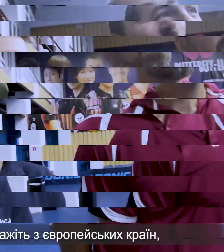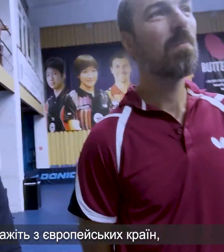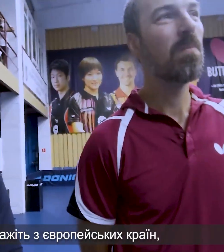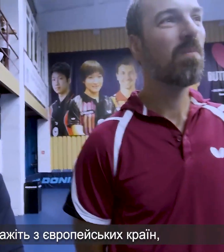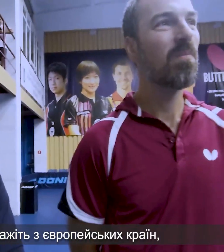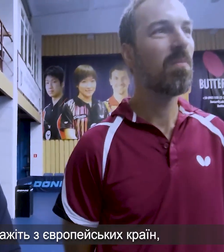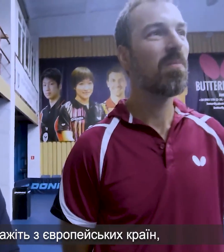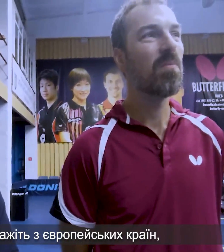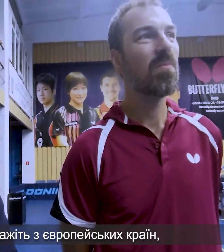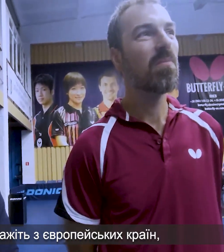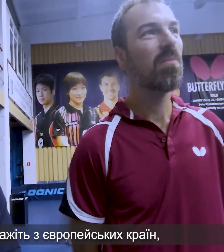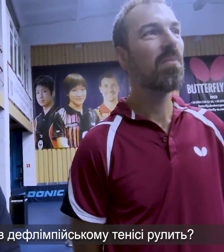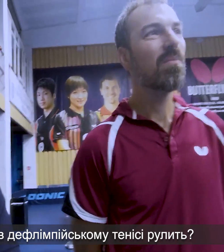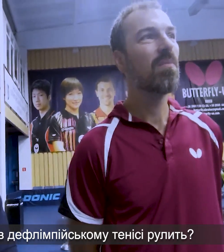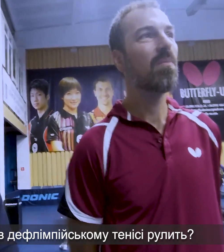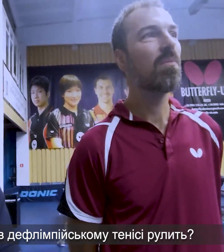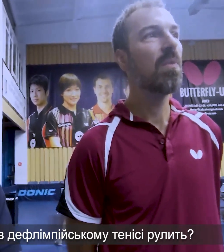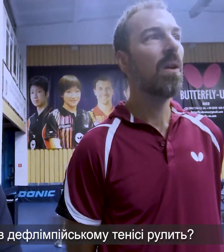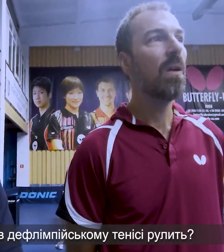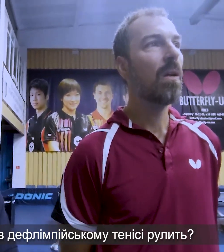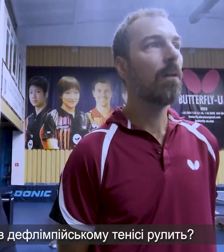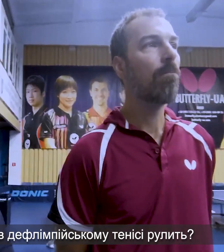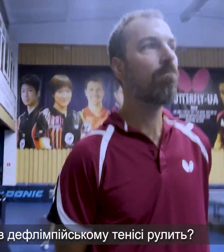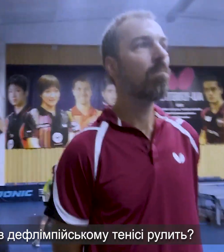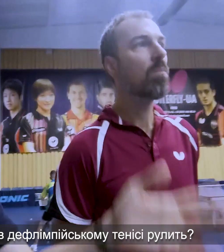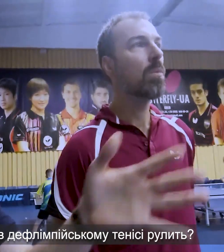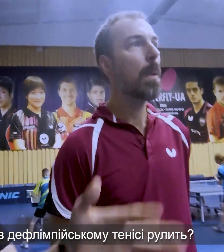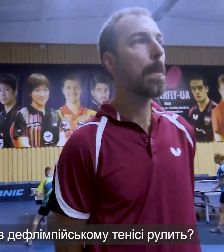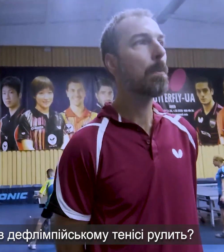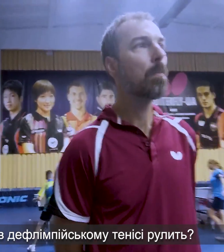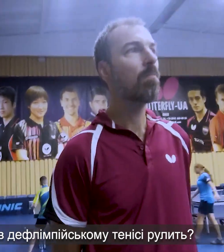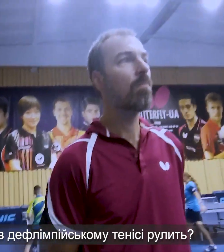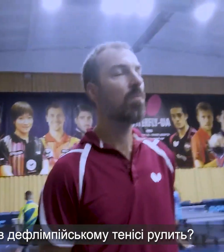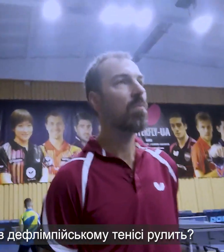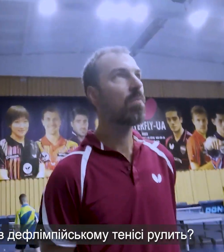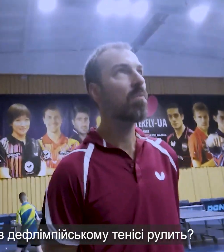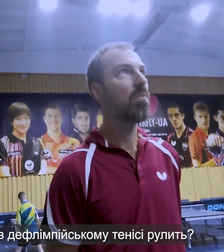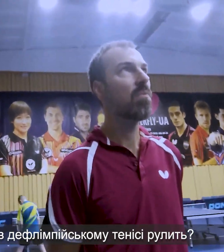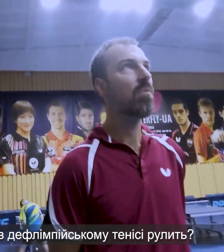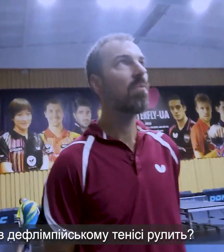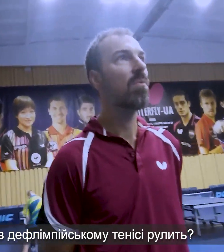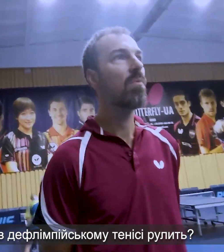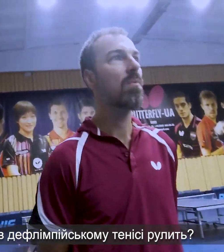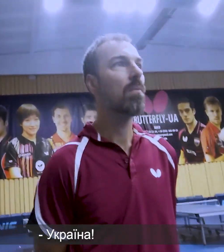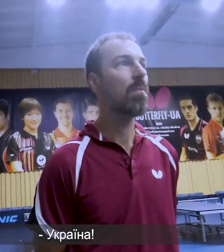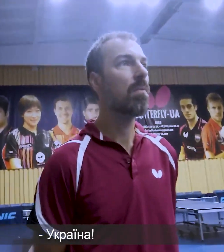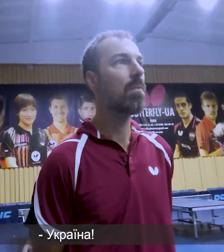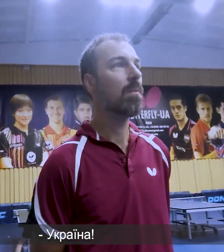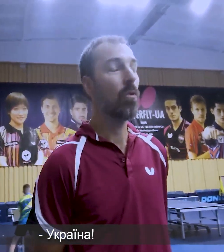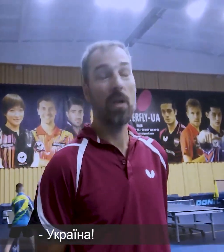в європейських країн хто зараз в дефлімпійському тенісі, хто рулить?